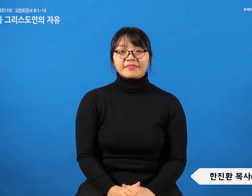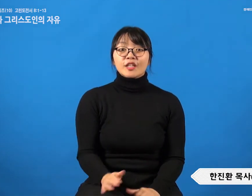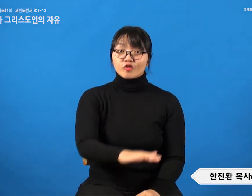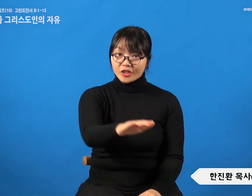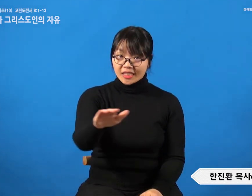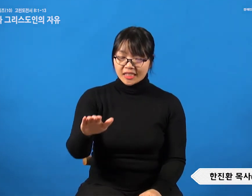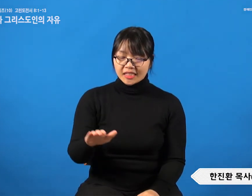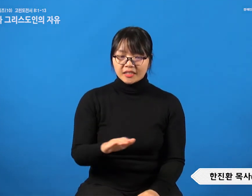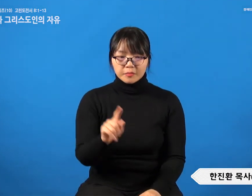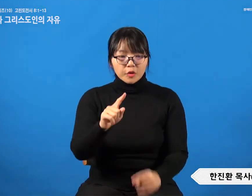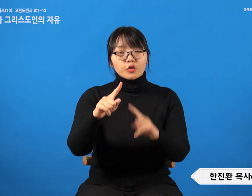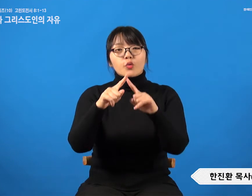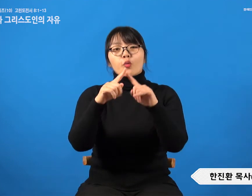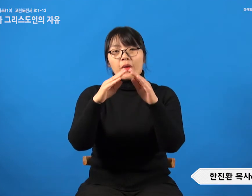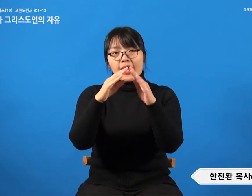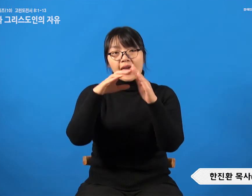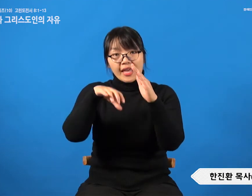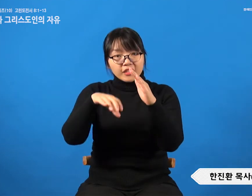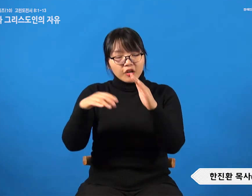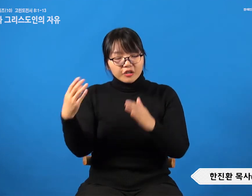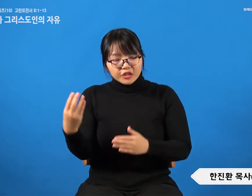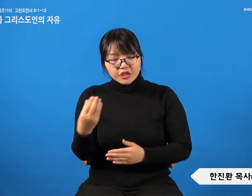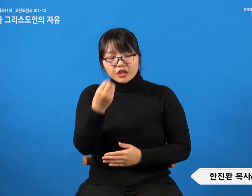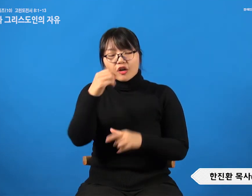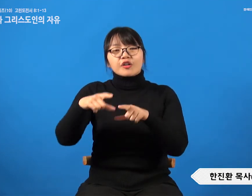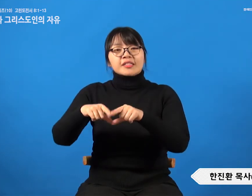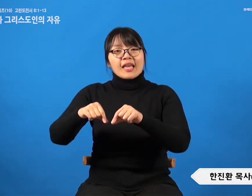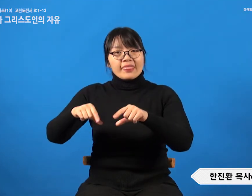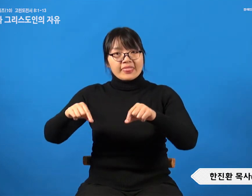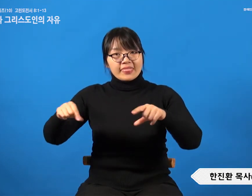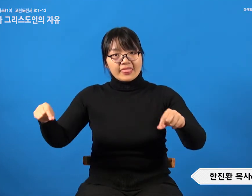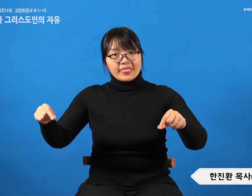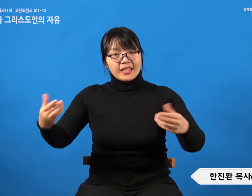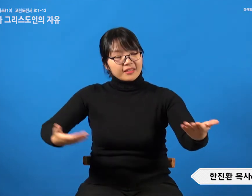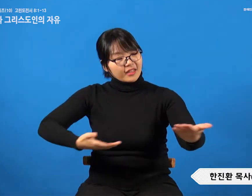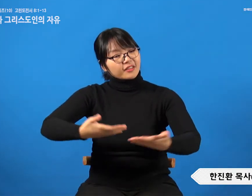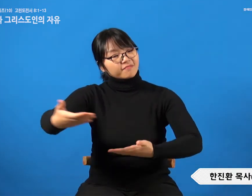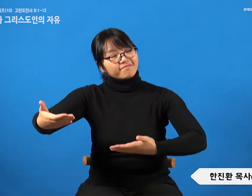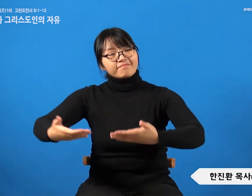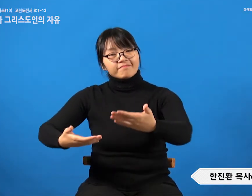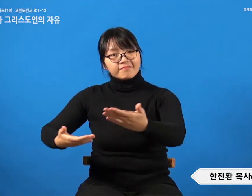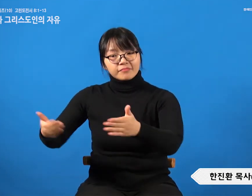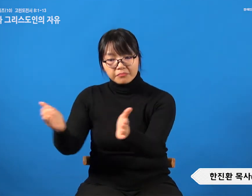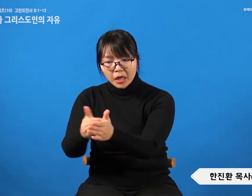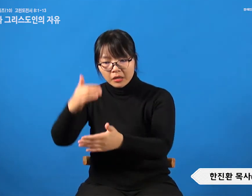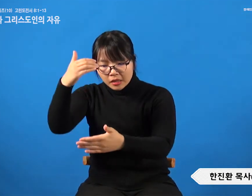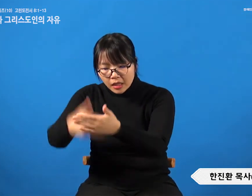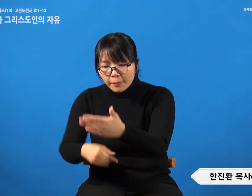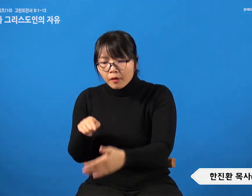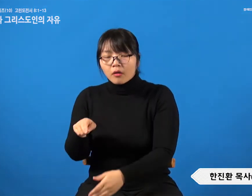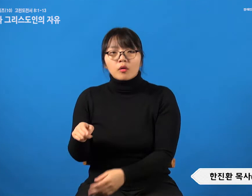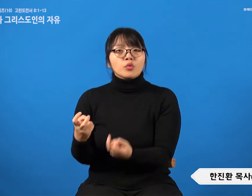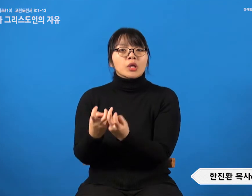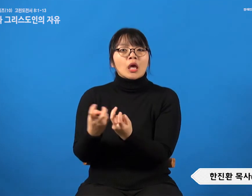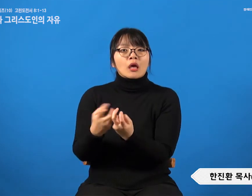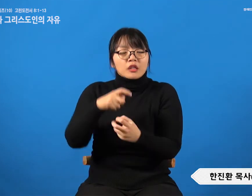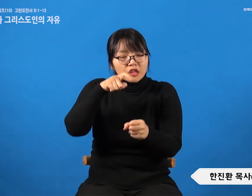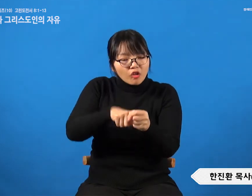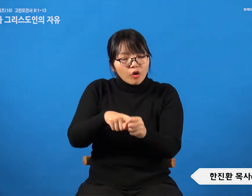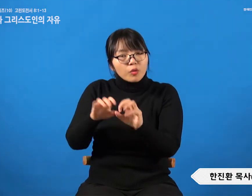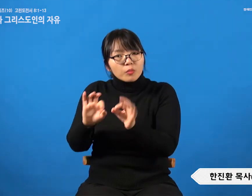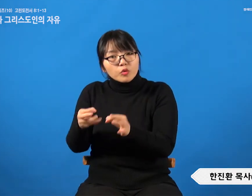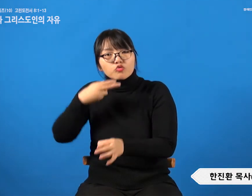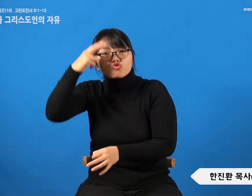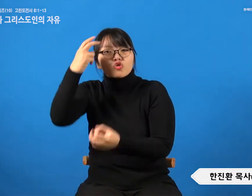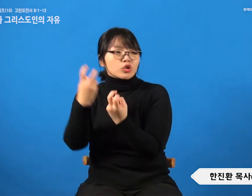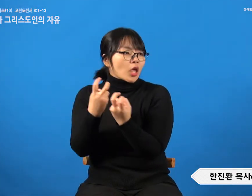우리가 성찬식을 하고 나서 그 떡과 포도주를 어떻게 처리를 해야 되느냐, 그것이